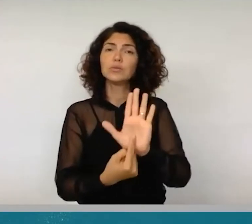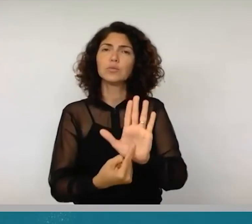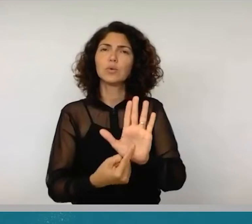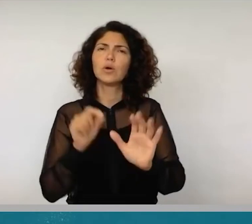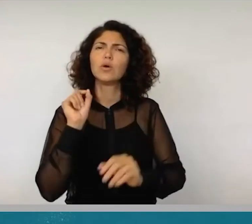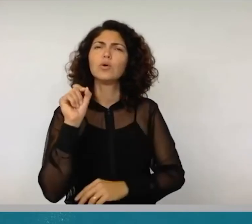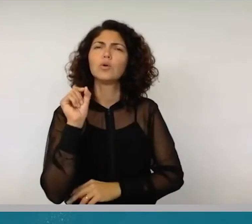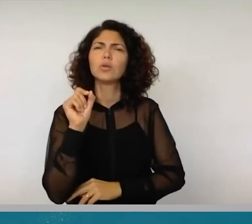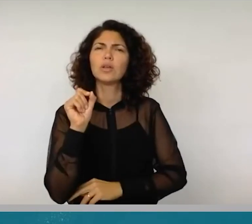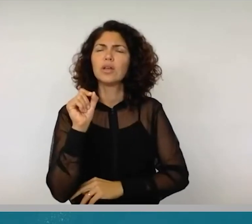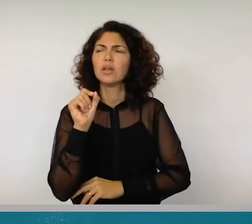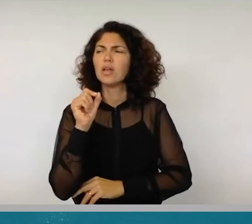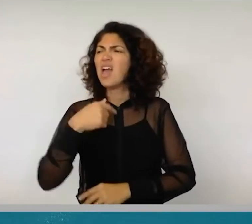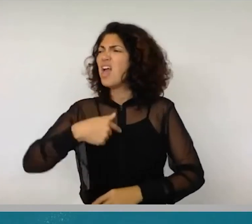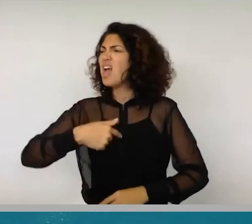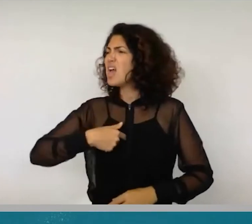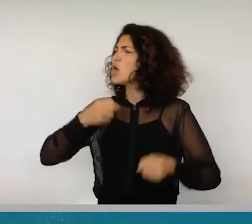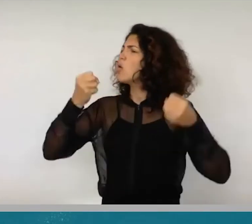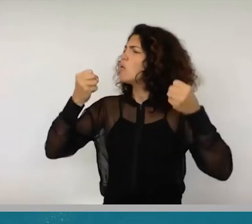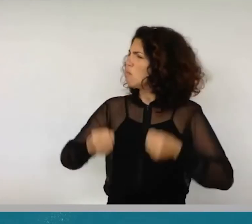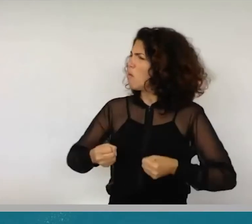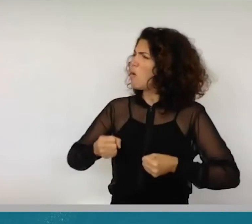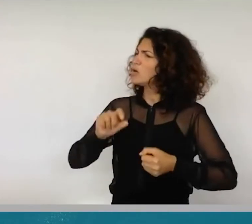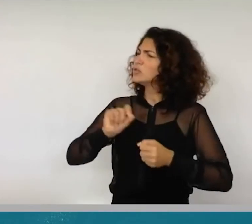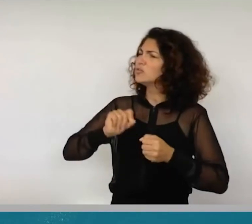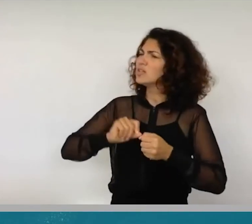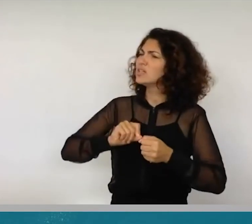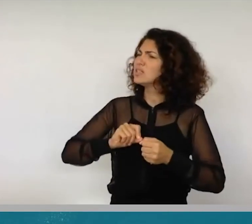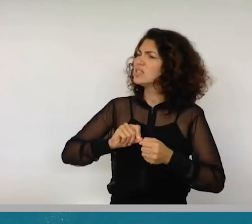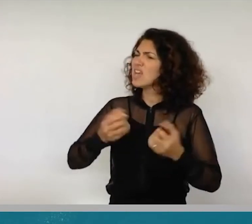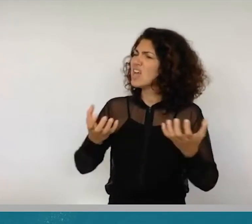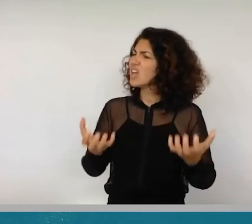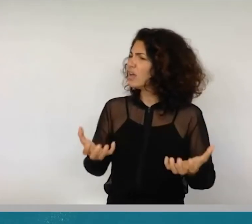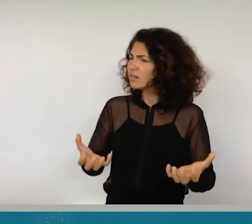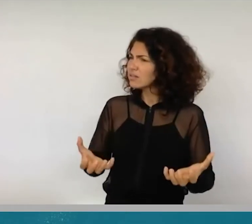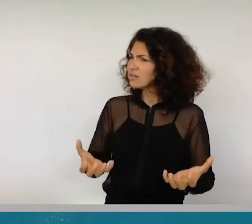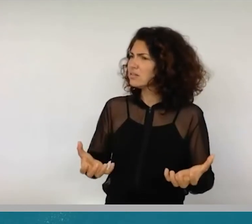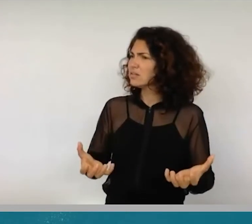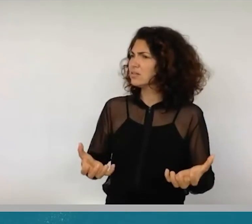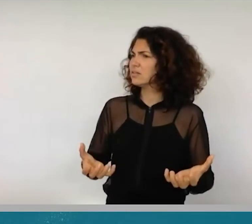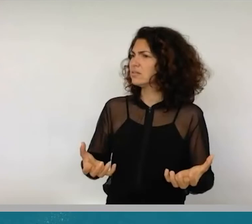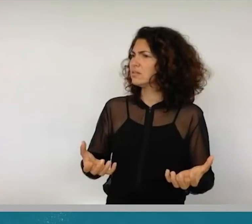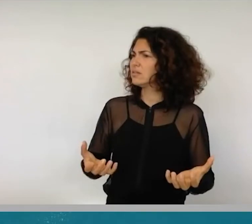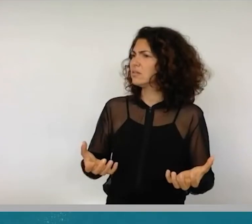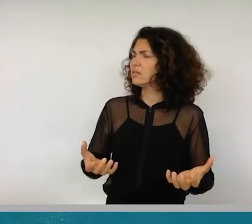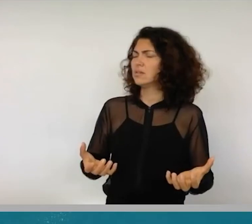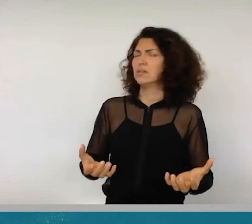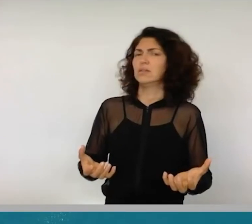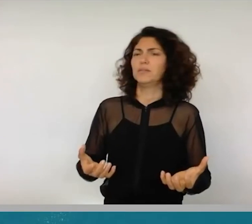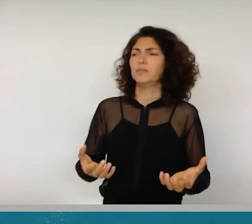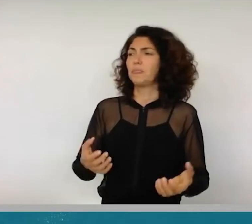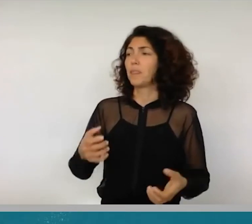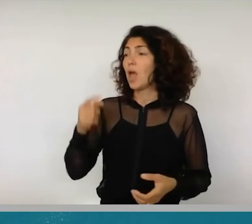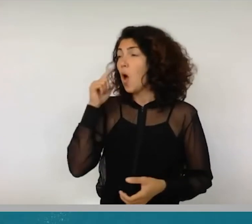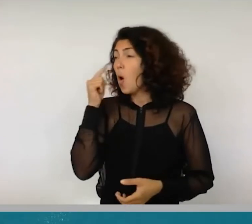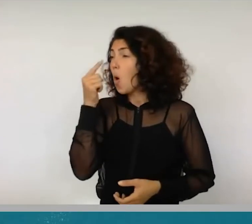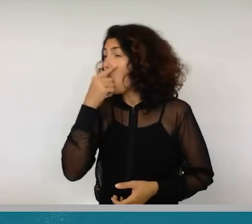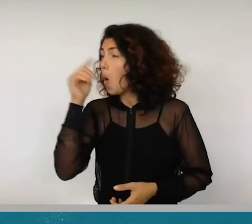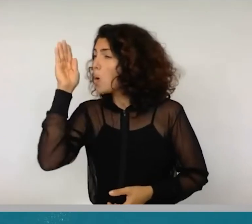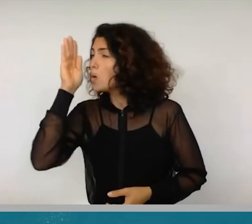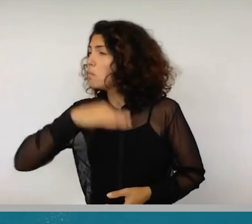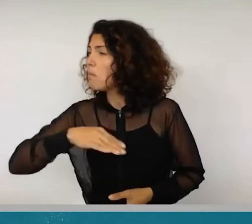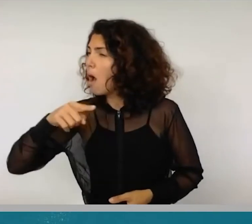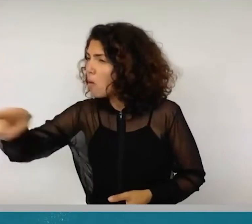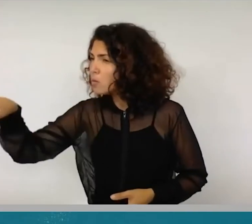do que é meu, ou são maus os teus olhos porque eu sou bom? Vocês estão entendendo? Existe um sentido aí